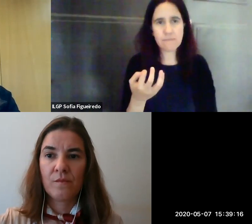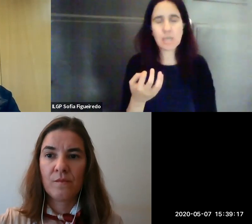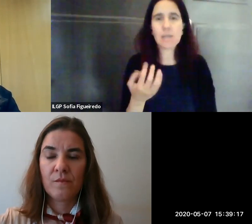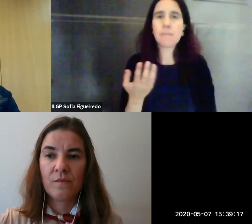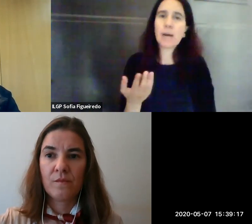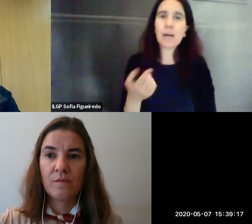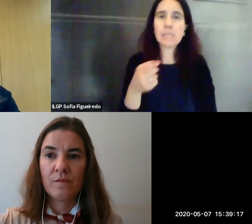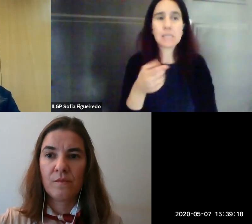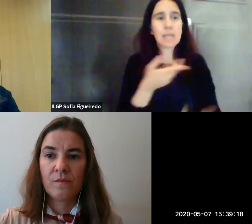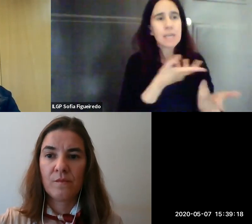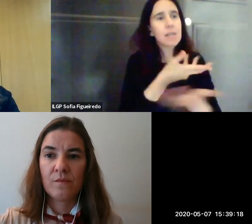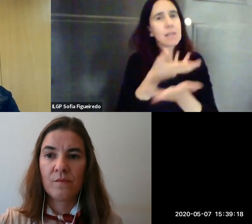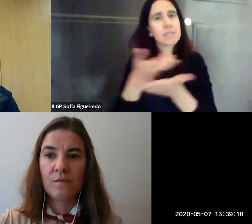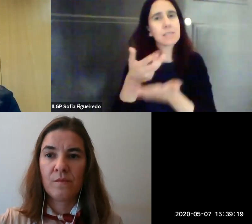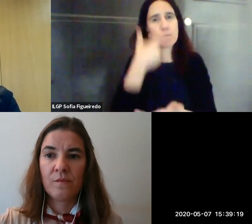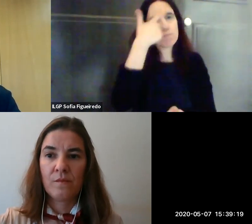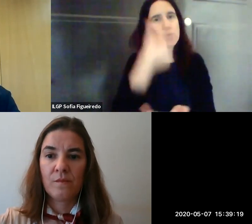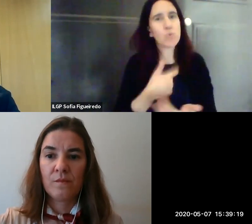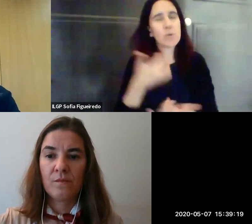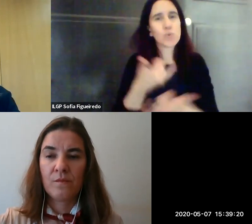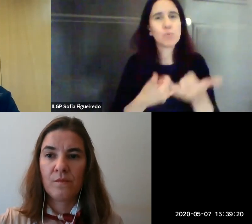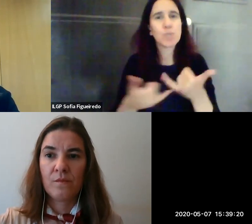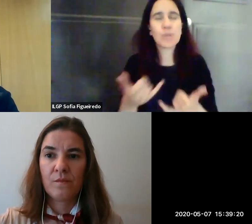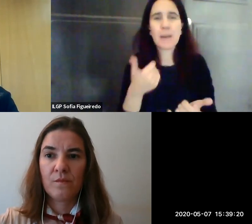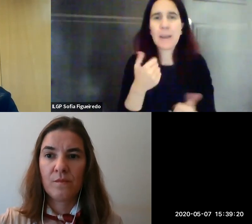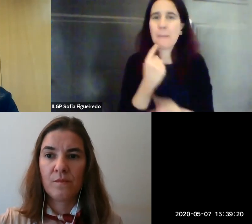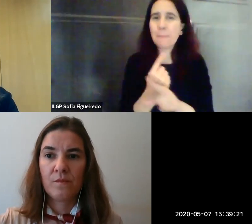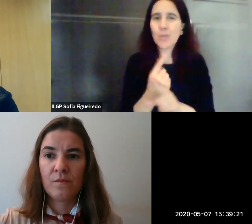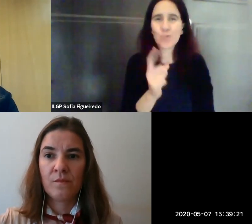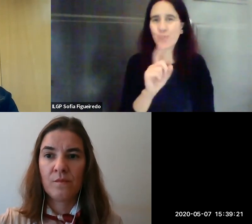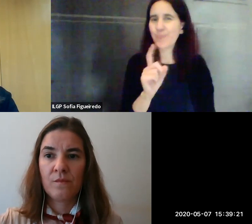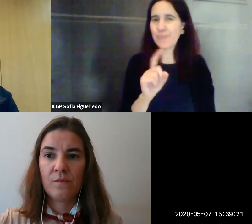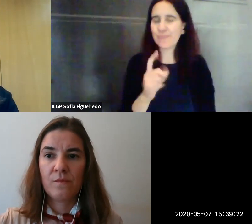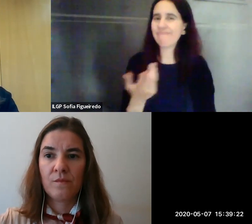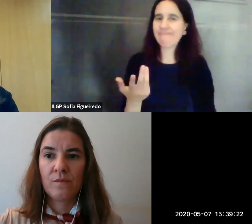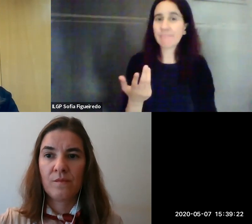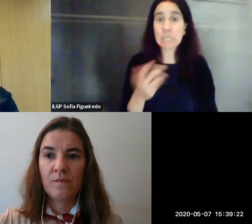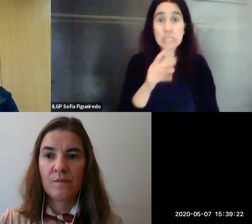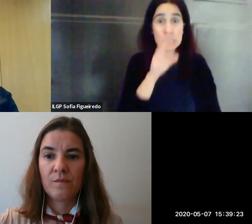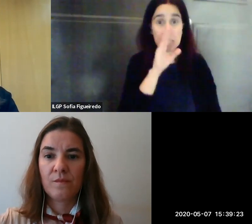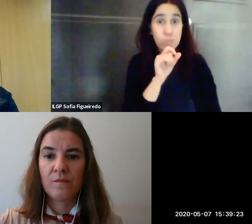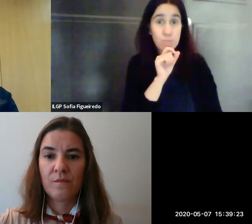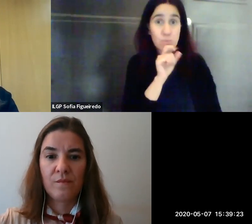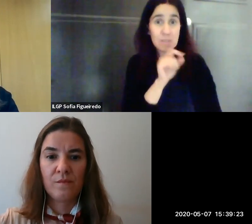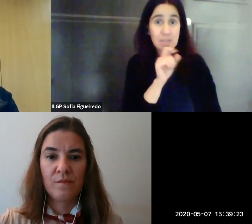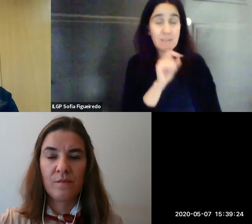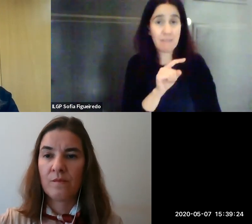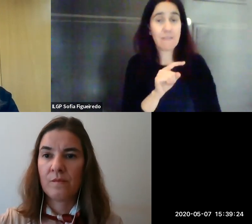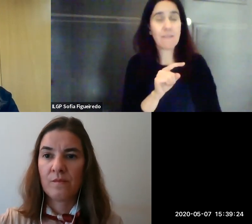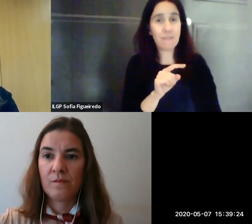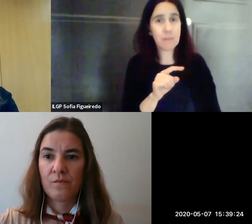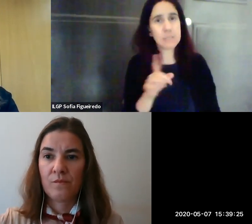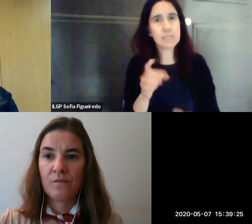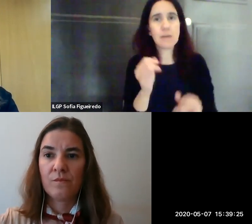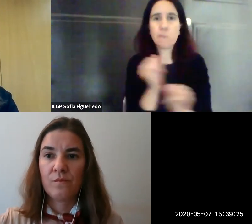substituir esse relacionamento pessoal, não é a mesma coisa e, portanto, sempre que possível, deverão ser